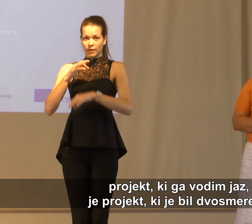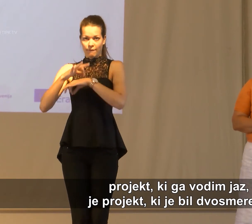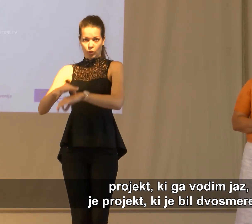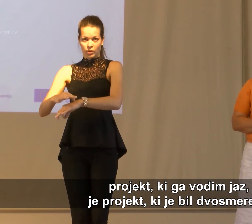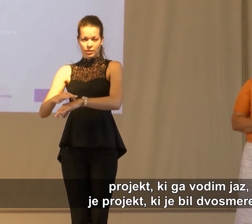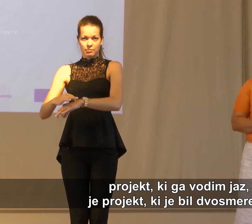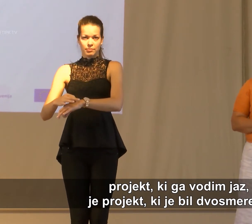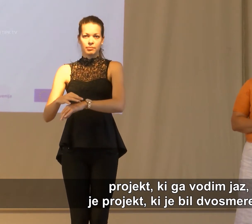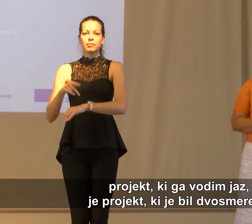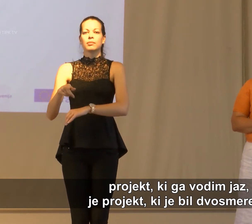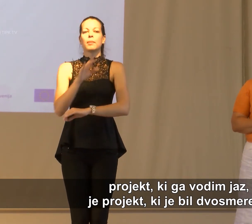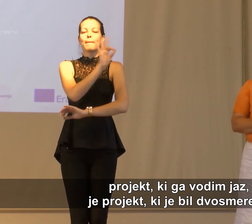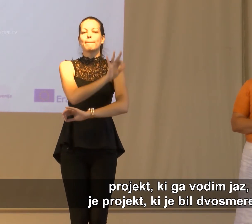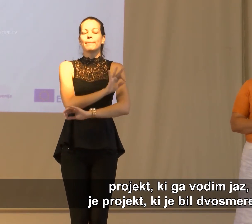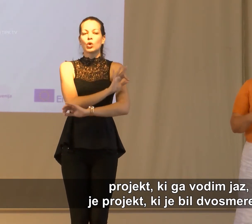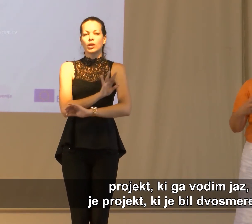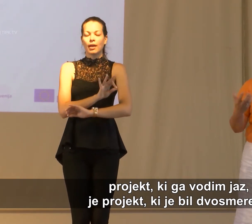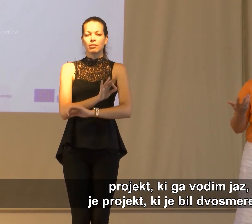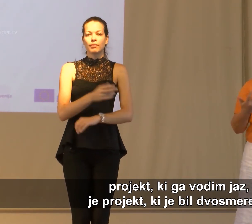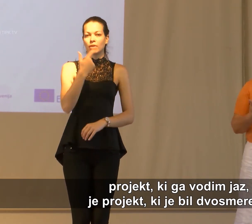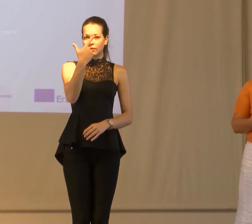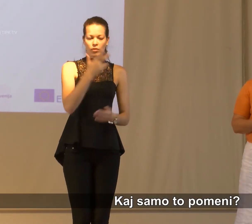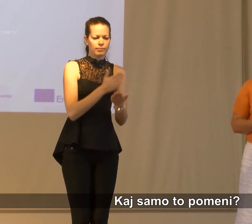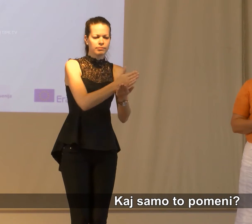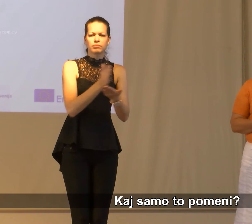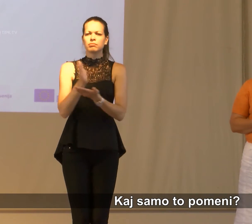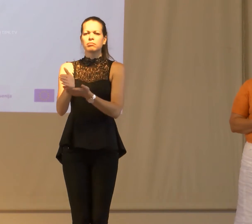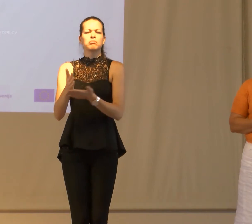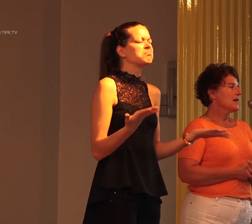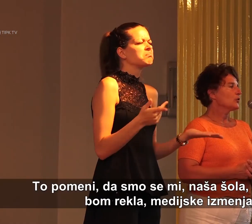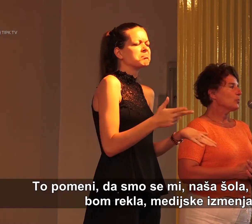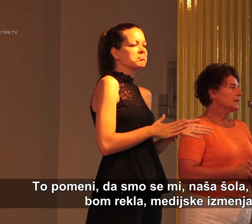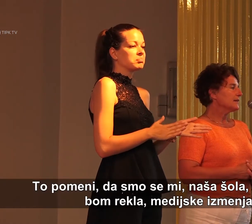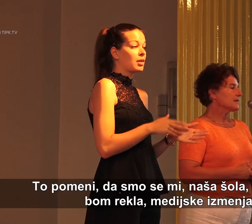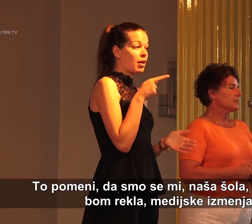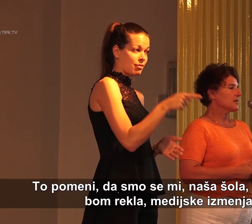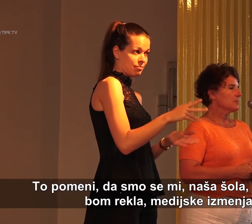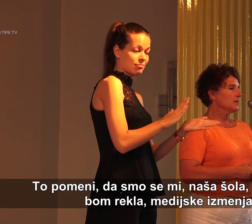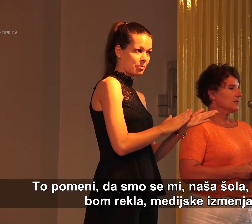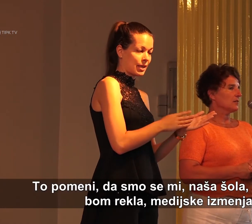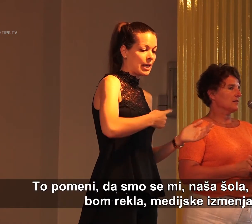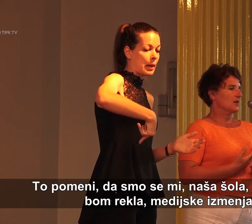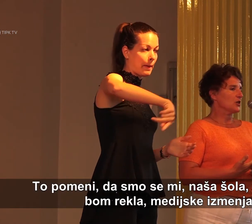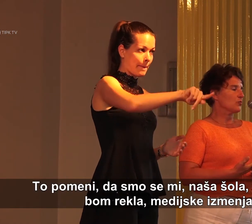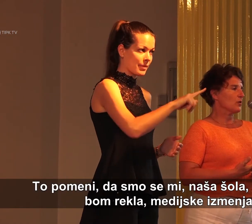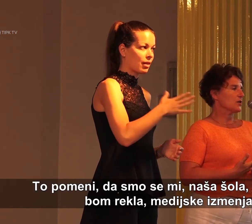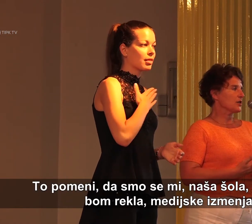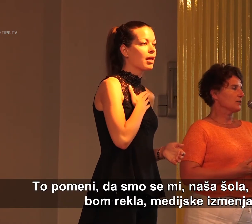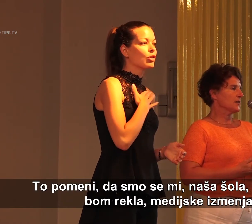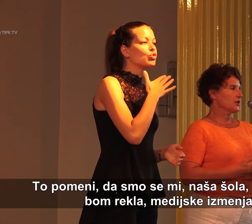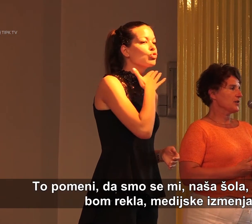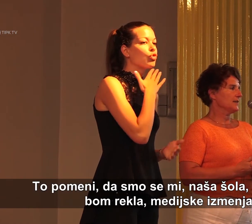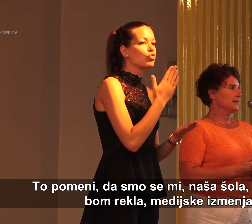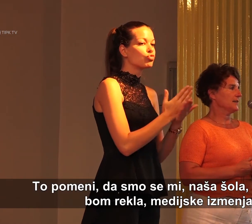projekt, ki je bil dvosmeren. Kaj samo to pomeni? To pomeni, da smo se mi, naša šola,